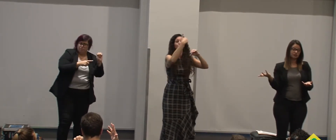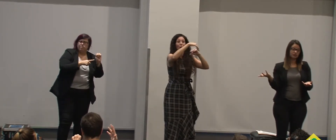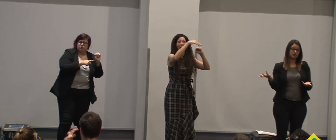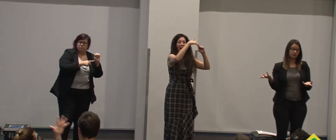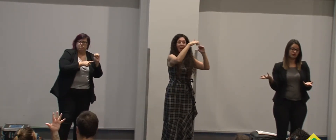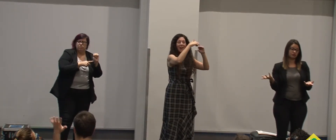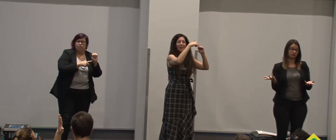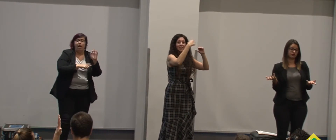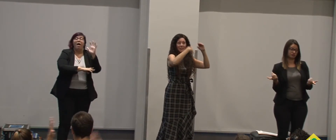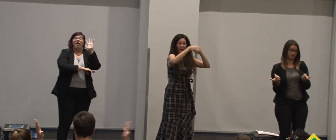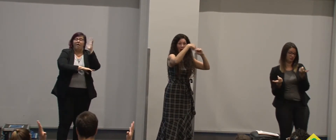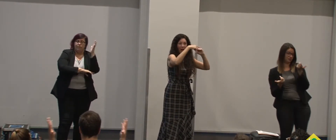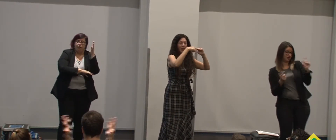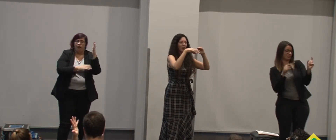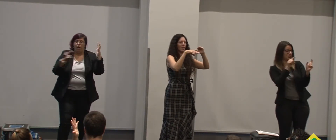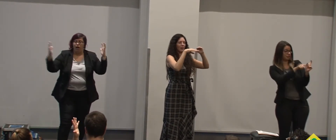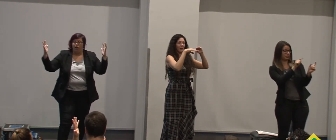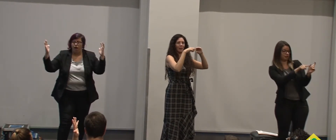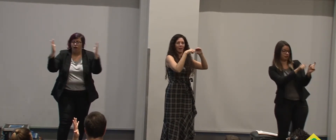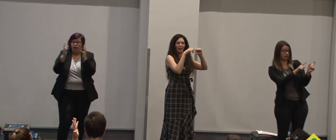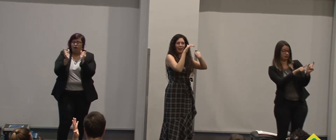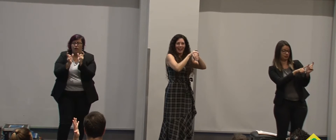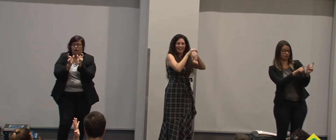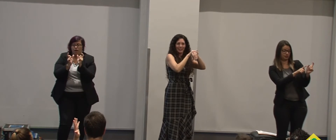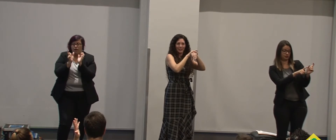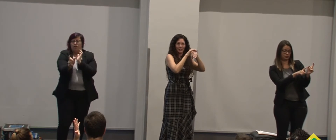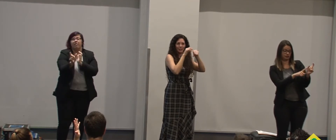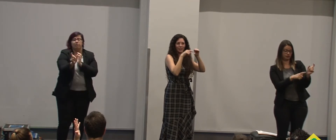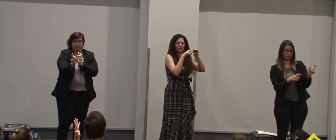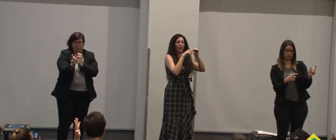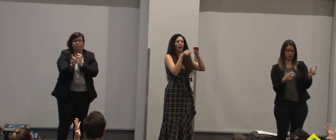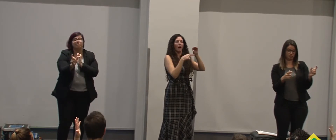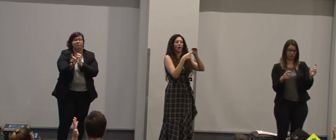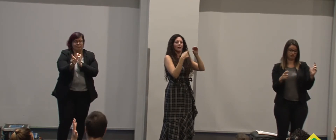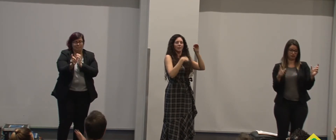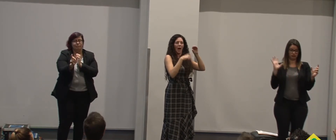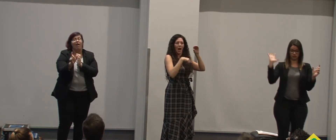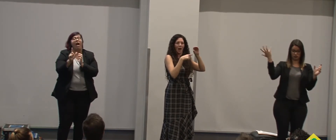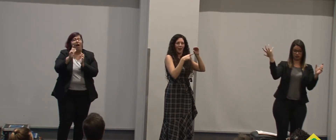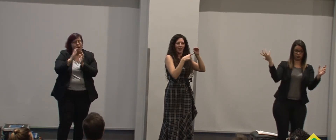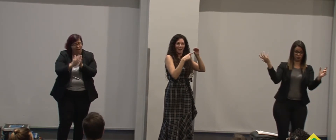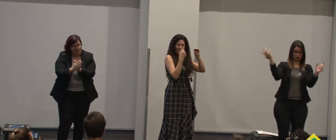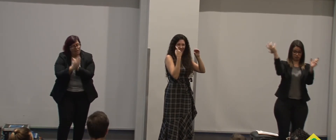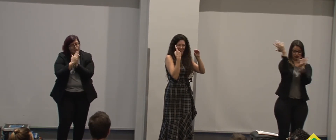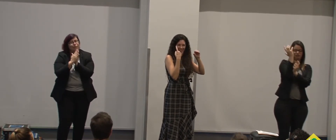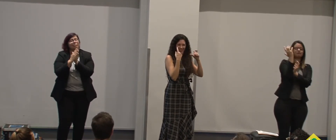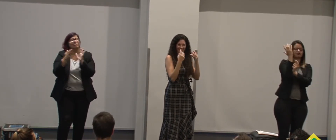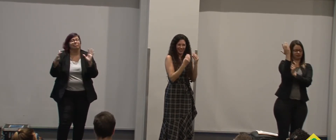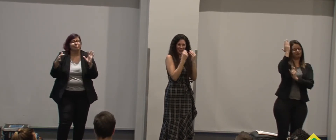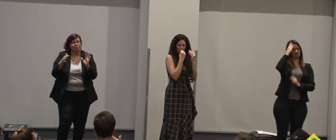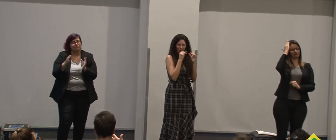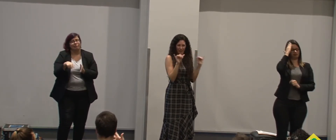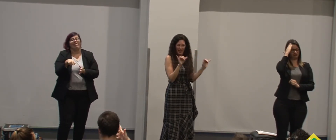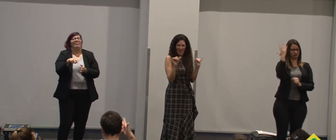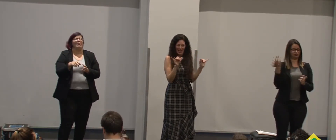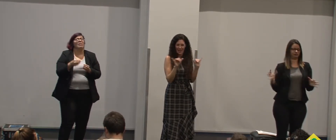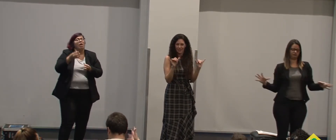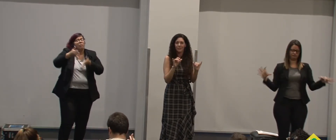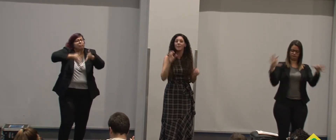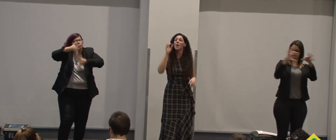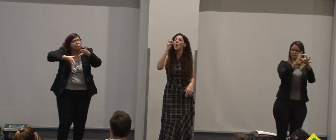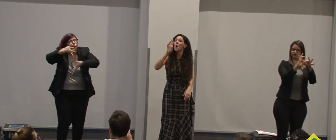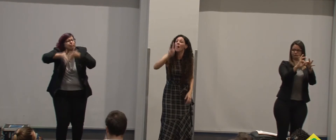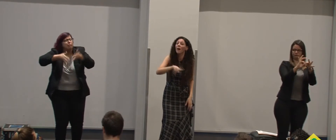né? Então é como se fosse um sanduíche. No meio eu tenho o inglês escrito ou o sinal